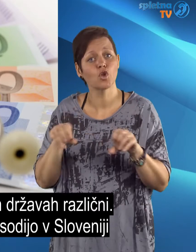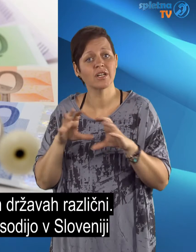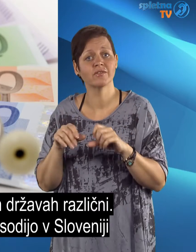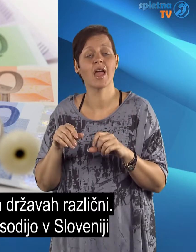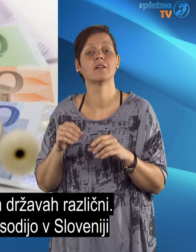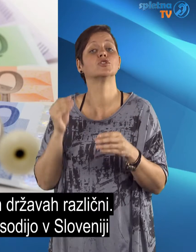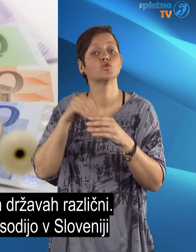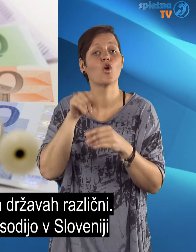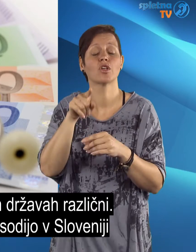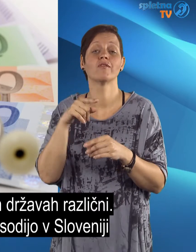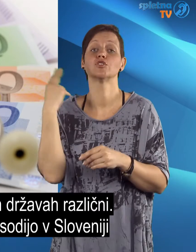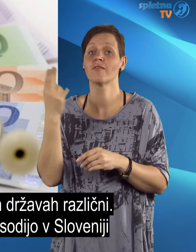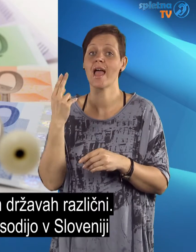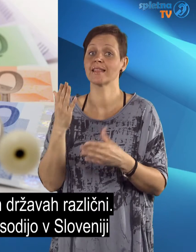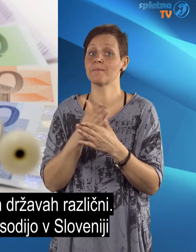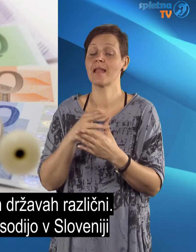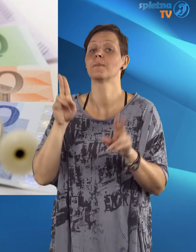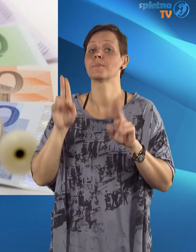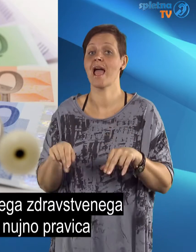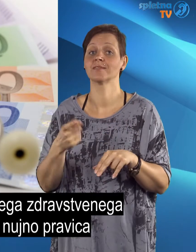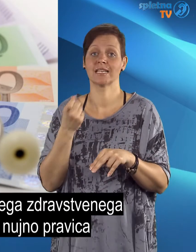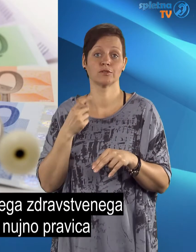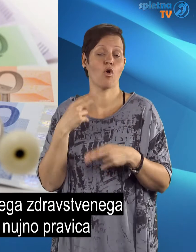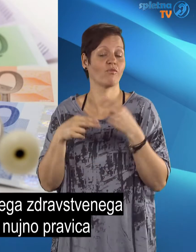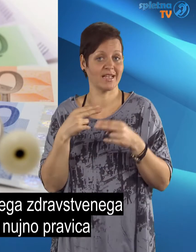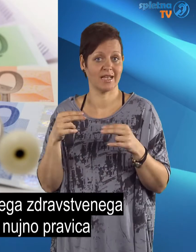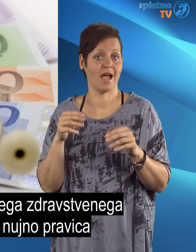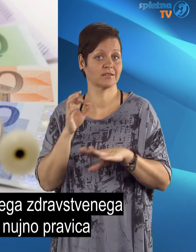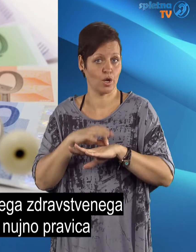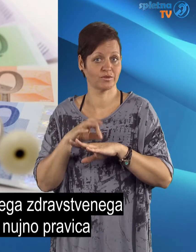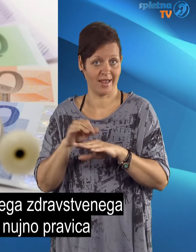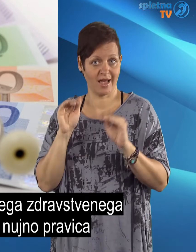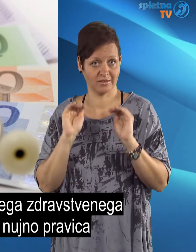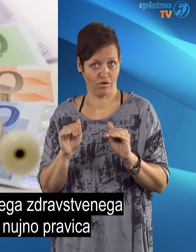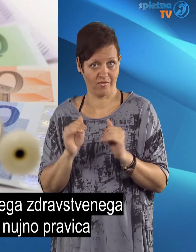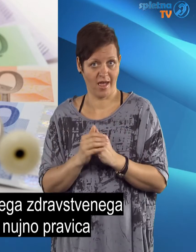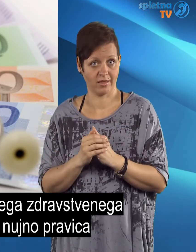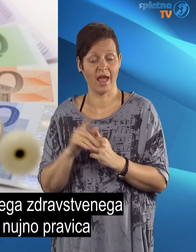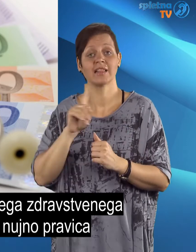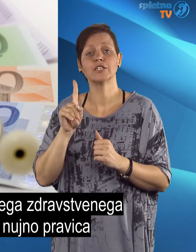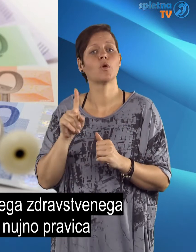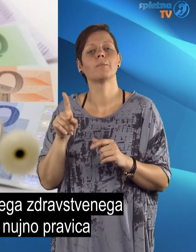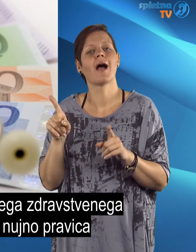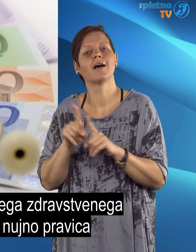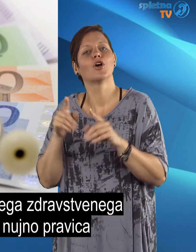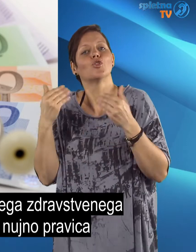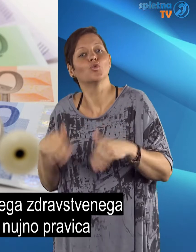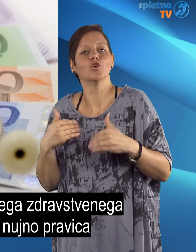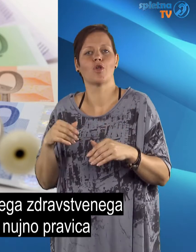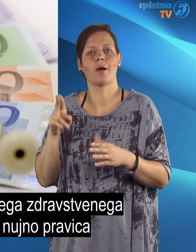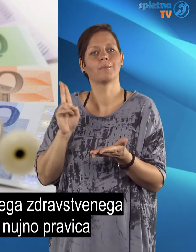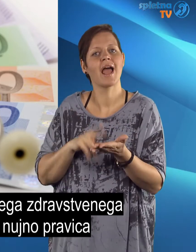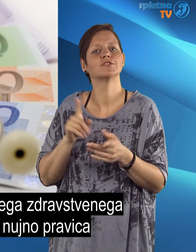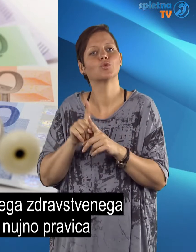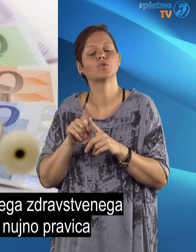Nekatere storitve, ki sodijo v Sloveniji med pravice iz obveznega zdravstvenega zavarovanja, niso nujno pravica tudi v drugi državi.